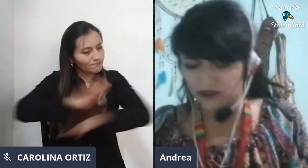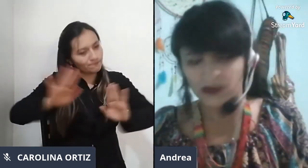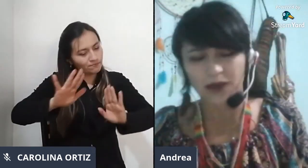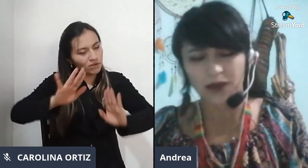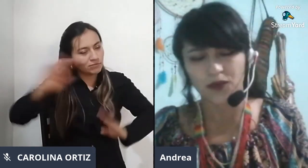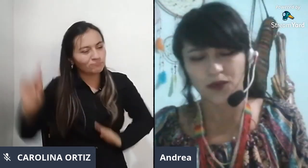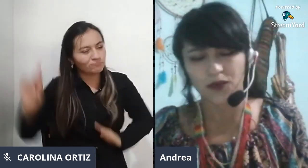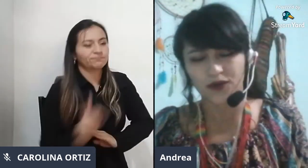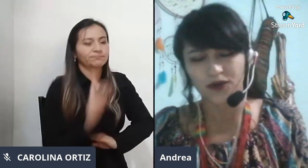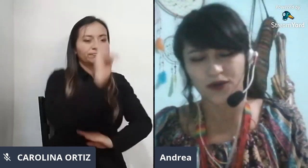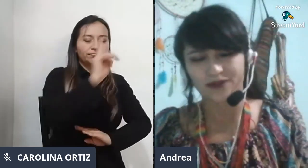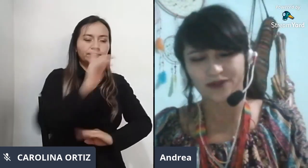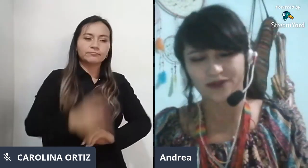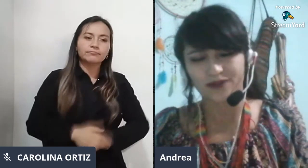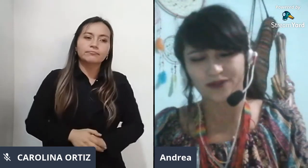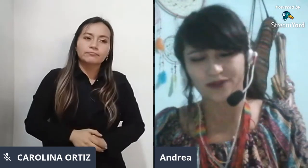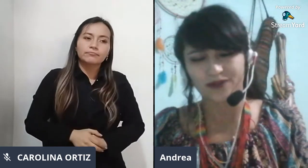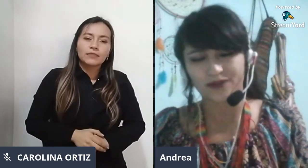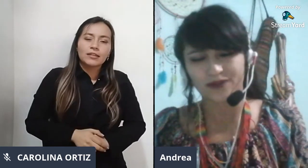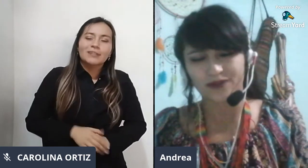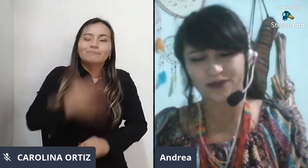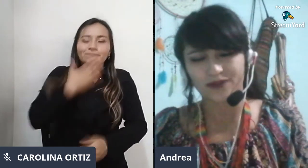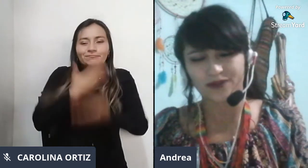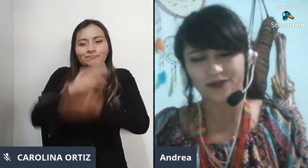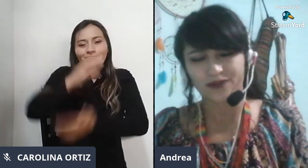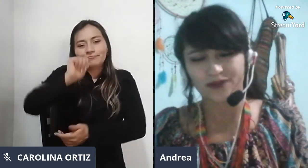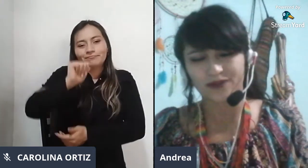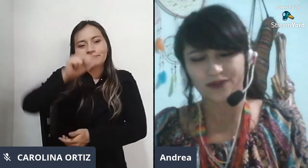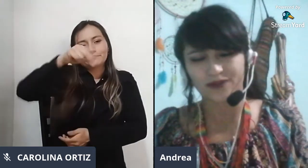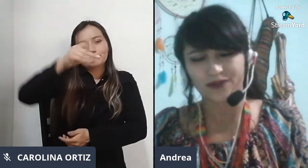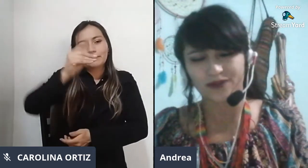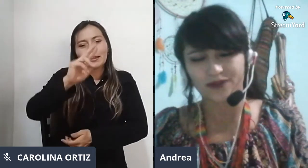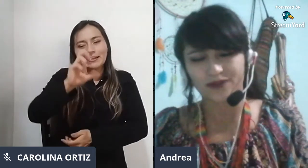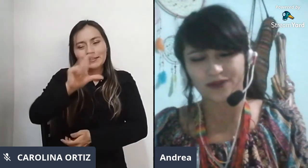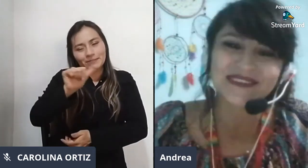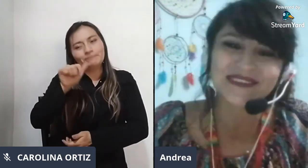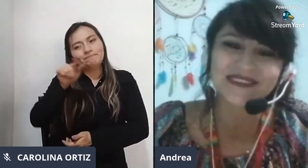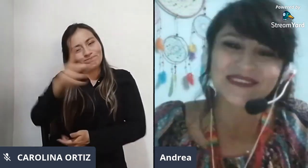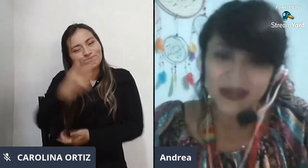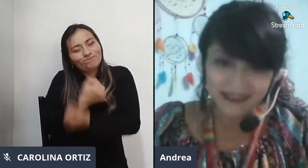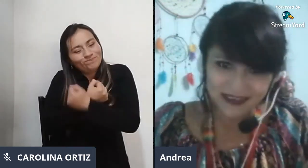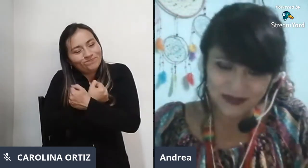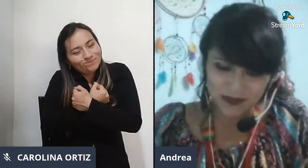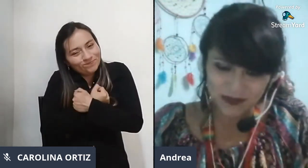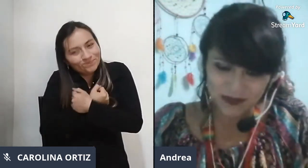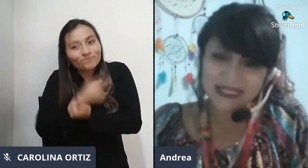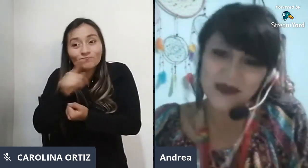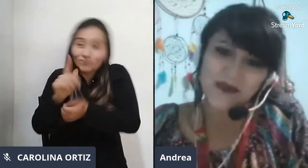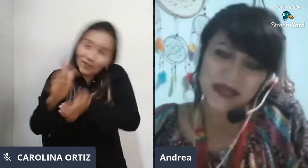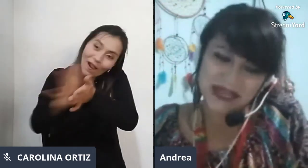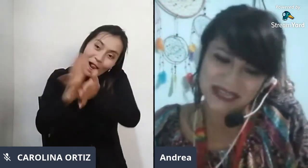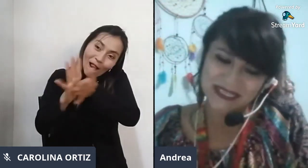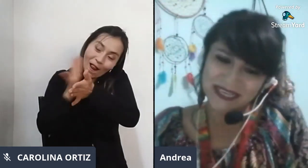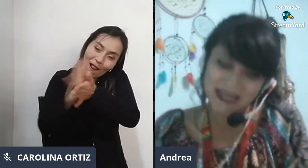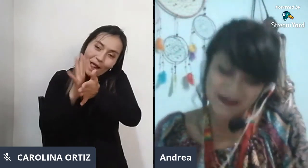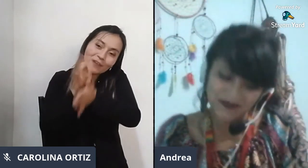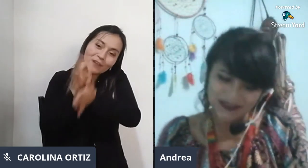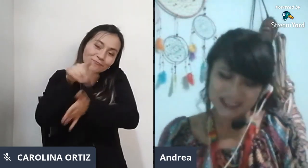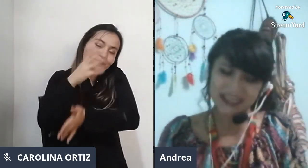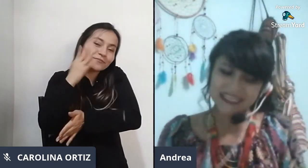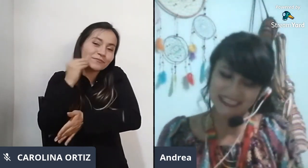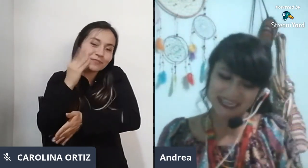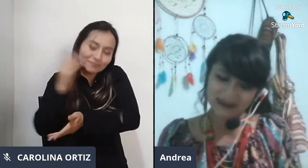un amor, como siempre lo he dicho. Ahora puede compartirnos parte de su experiencia, compañera, si quiere. Siga en